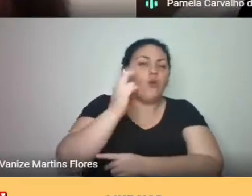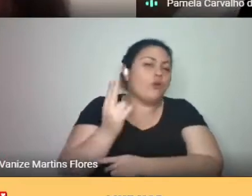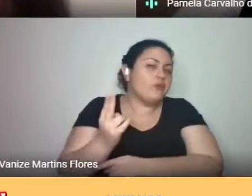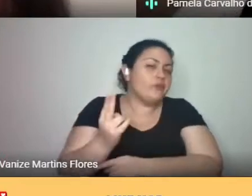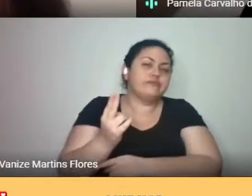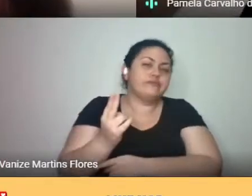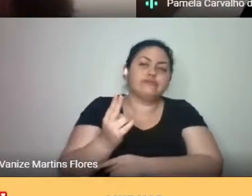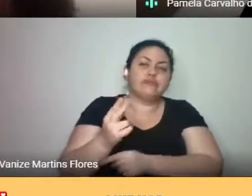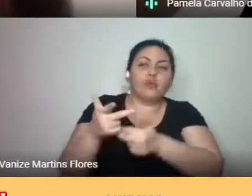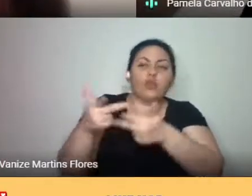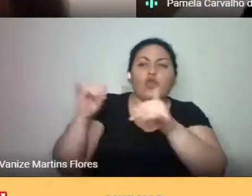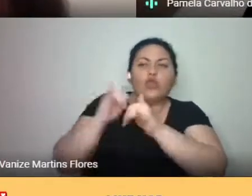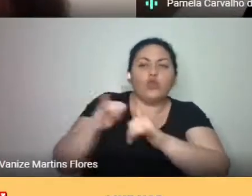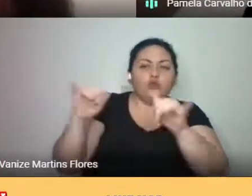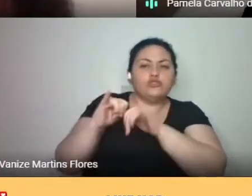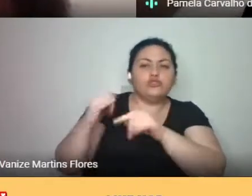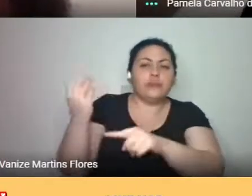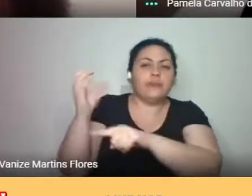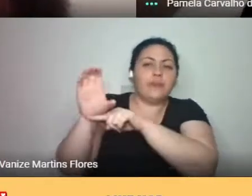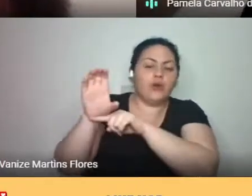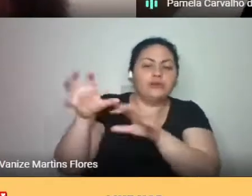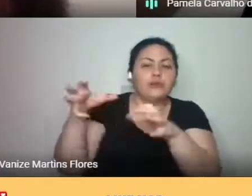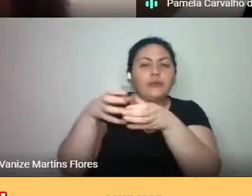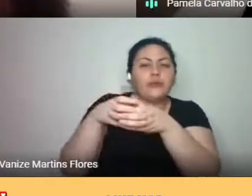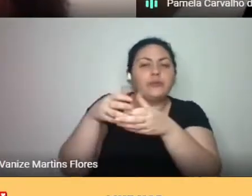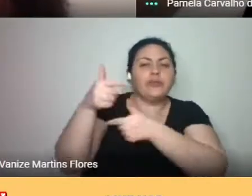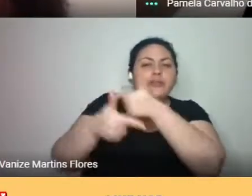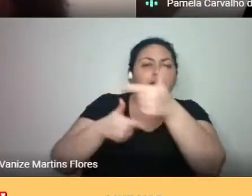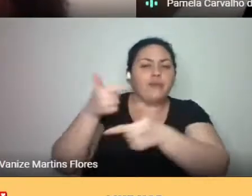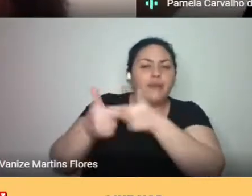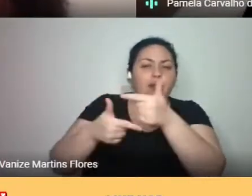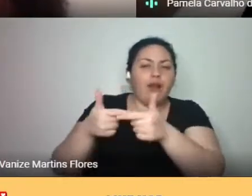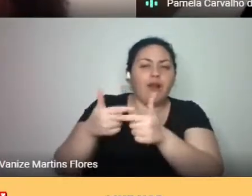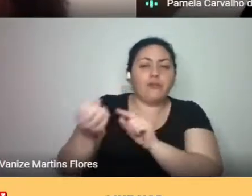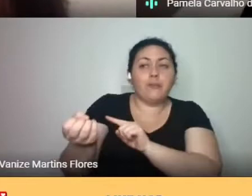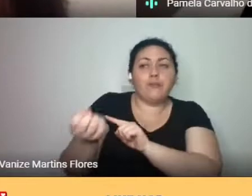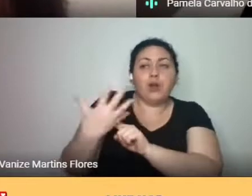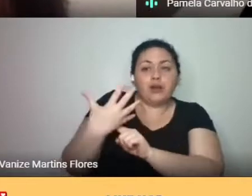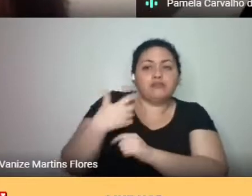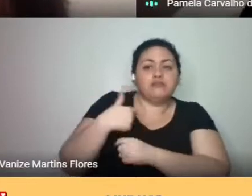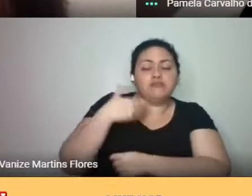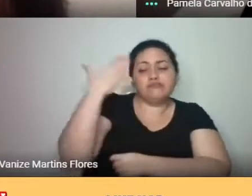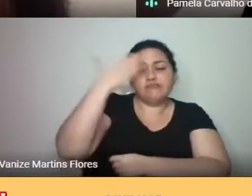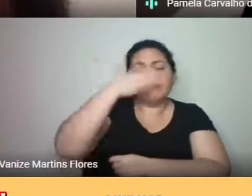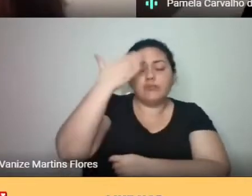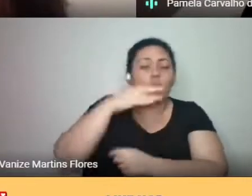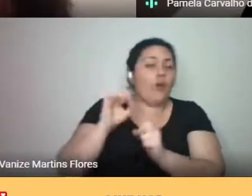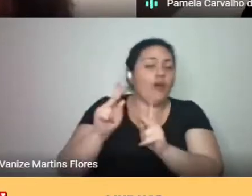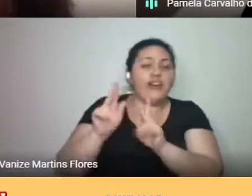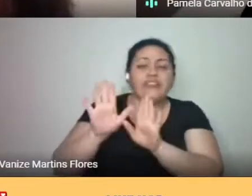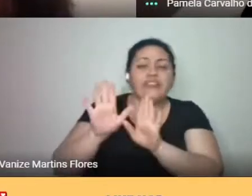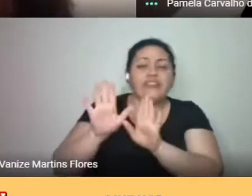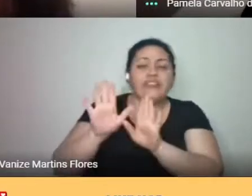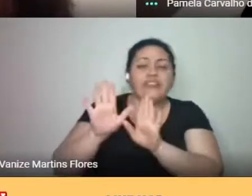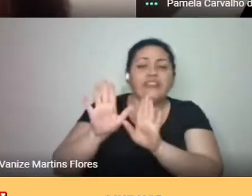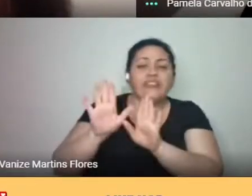que alguém postou lá no grupo do trabalho agora, mas ela vai estar ali quando eu voltar, né? Eu vou